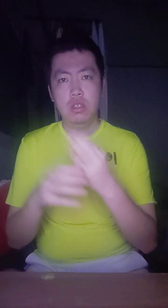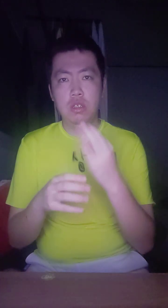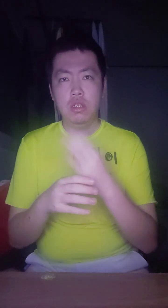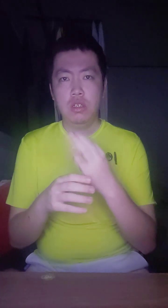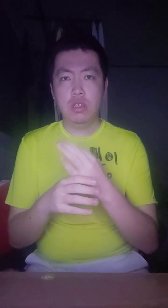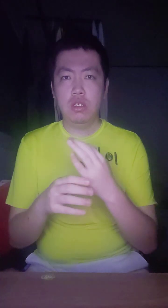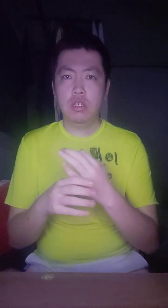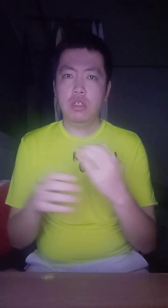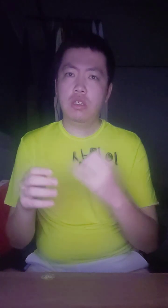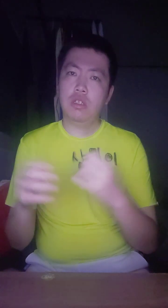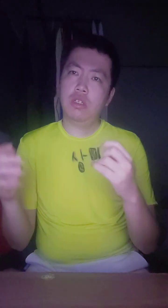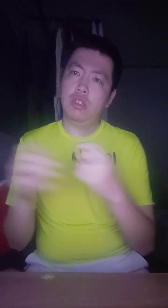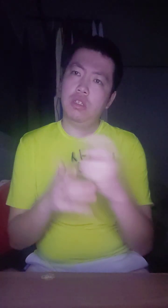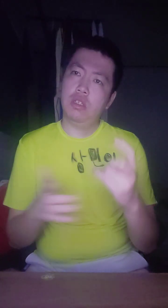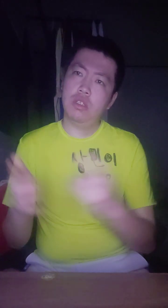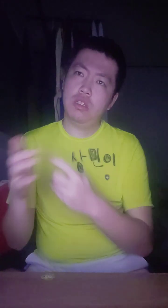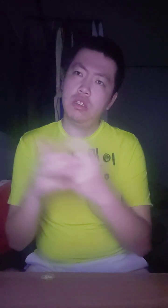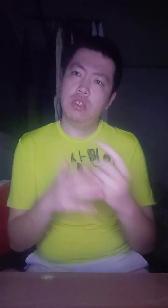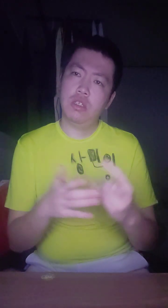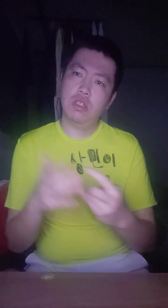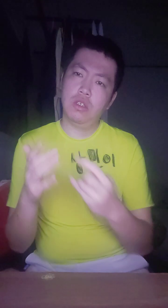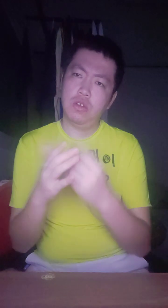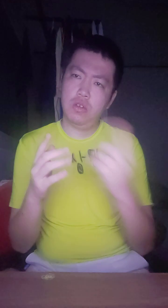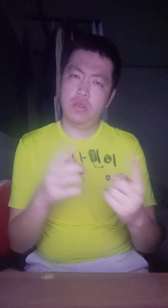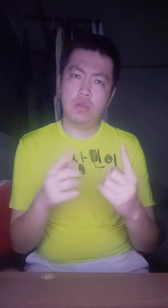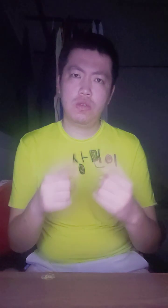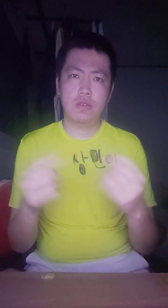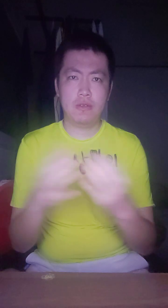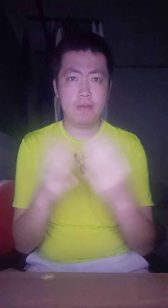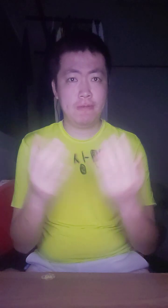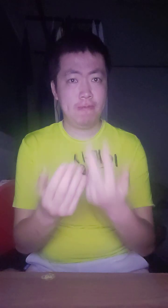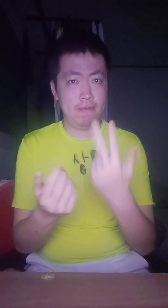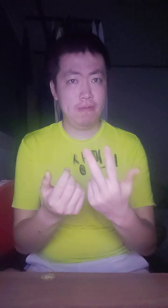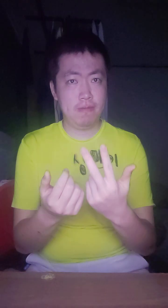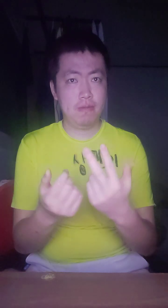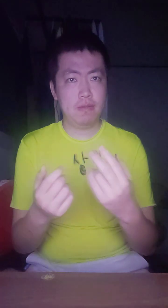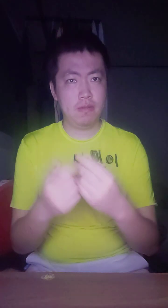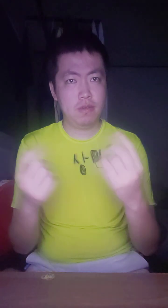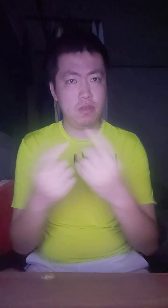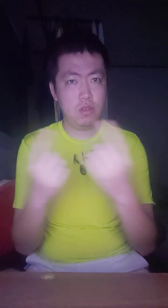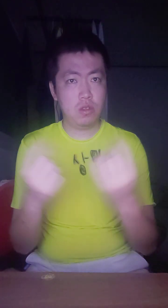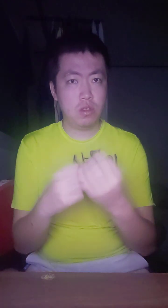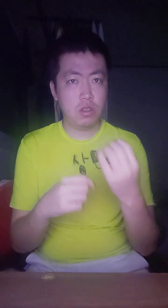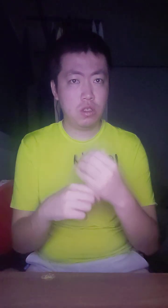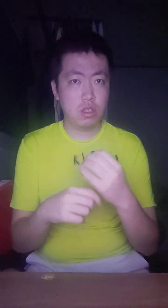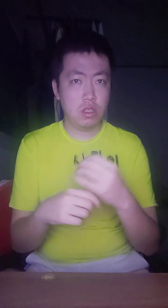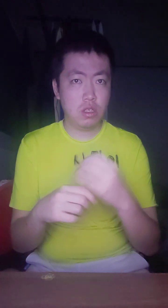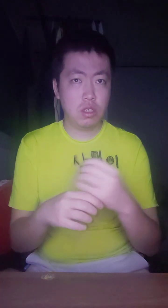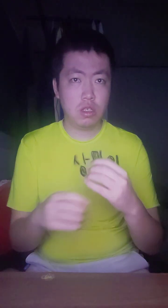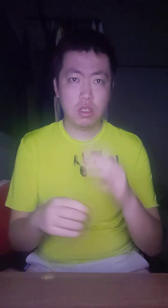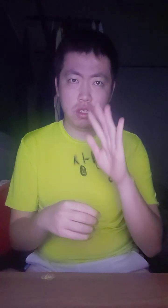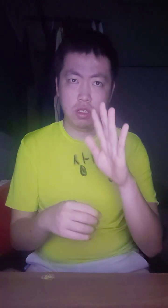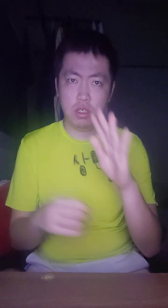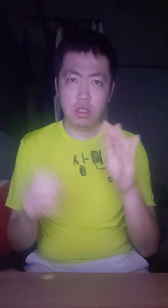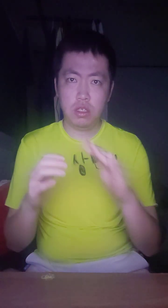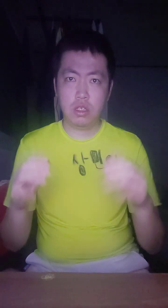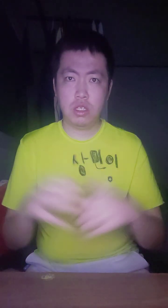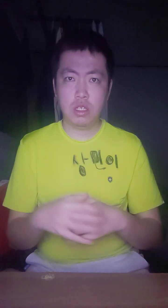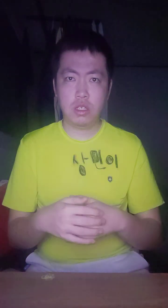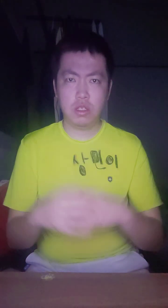수법으로 회사 거래처인 초등학교 1곳과 중학교 3곳, 평생교육기관 등 5곳을 돌며 몰래